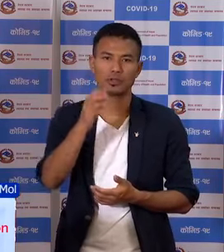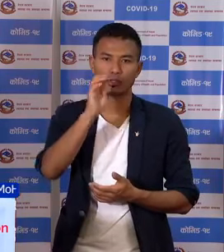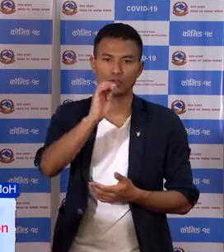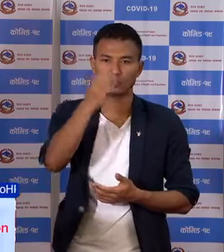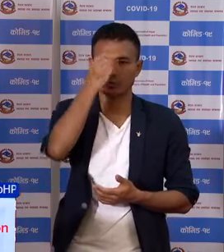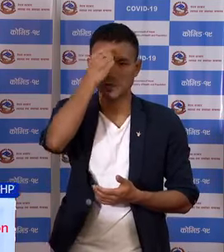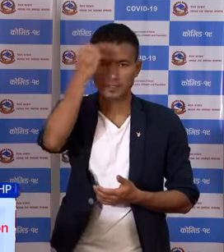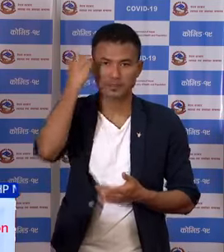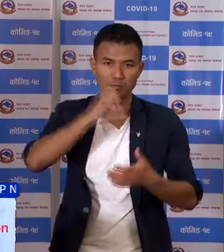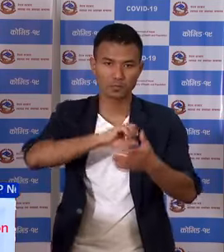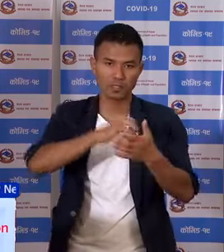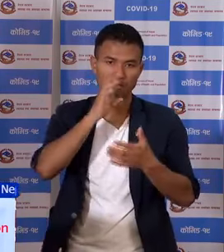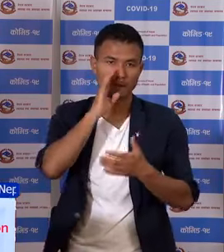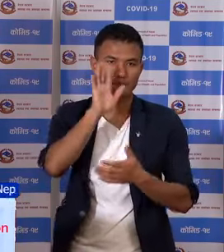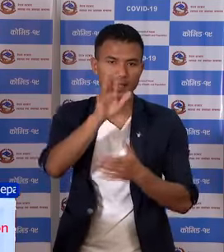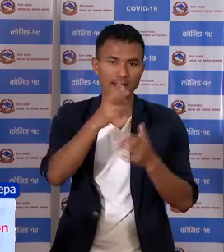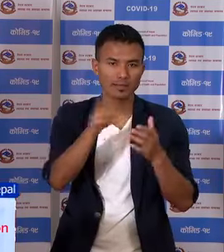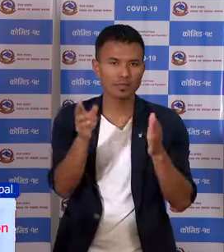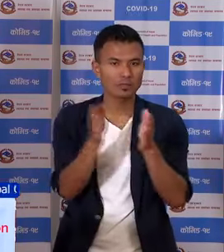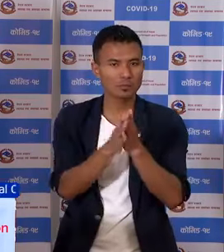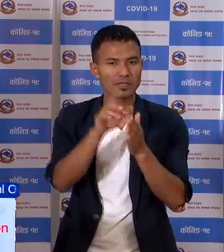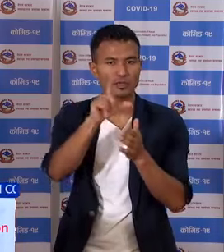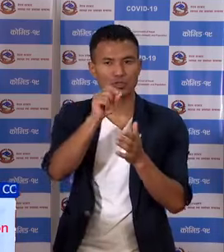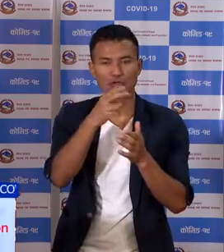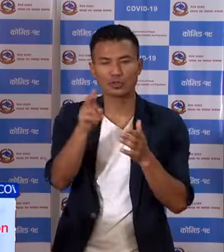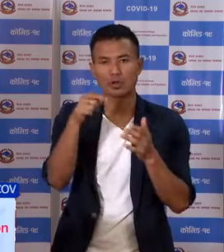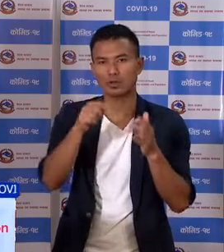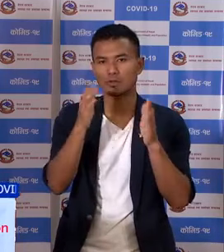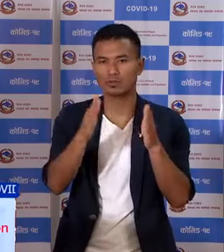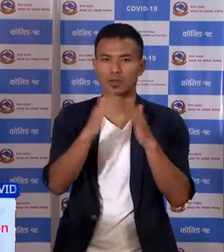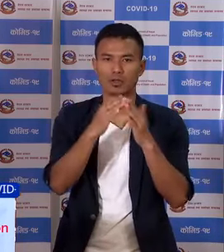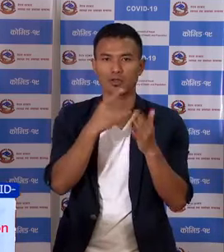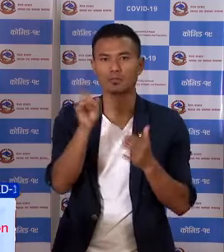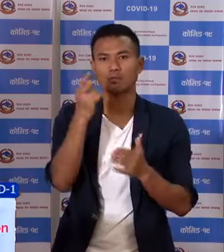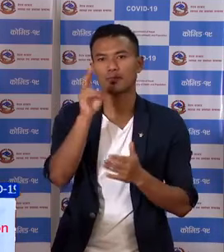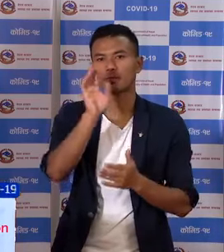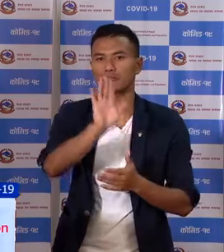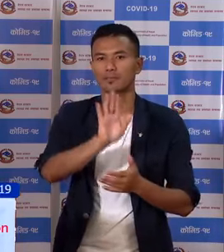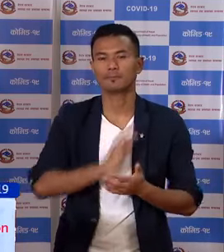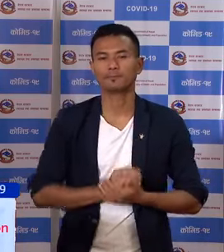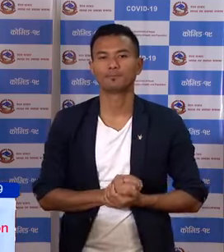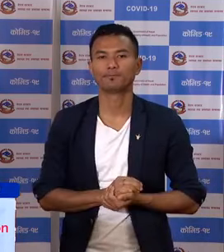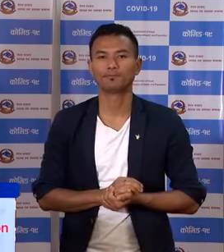शुद्रपशिम प्रदेश मां 5 जाना गरी सत्तरी जाना को हाल सम्मा डिस्चार्ज भायको छा।